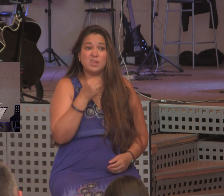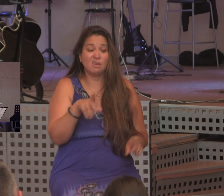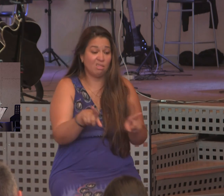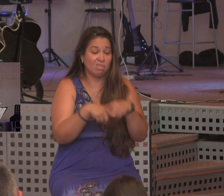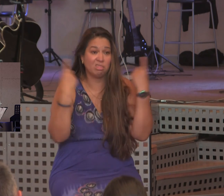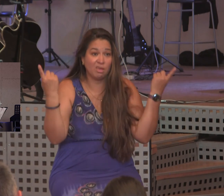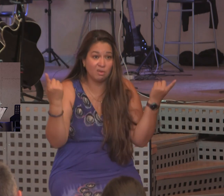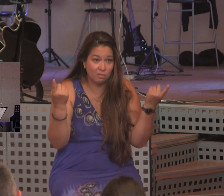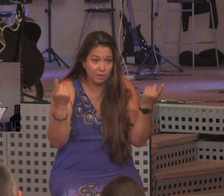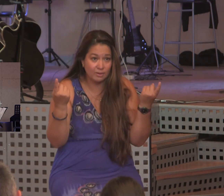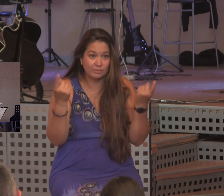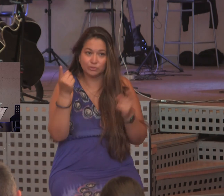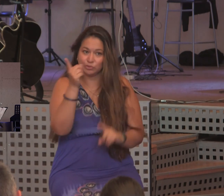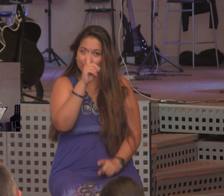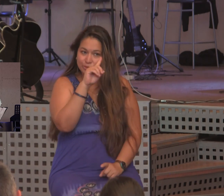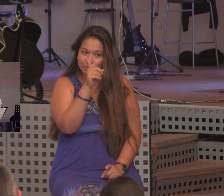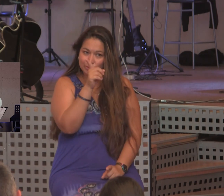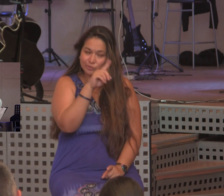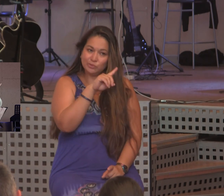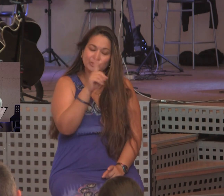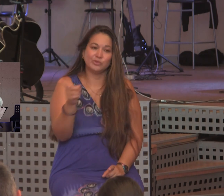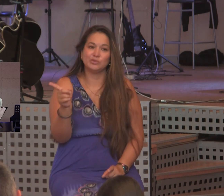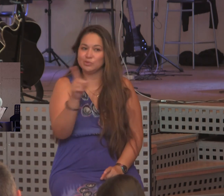lo hace?